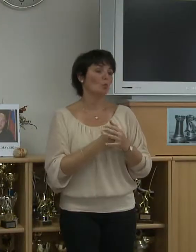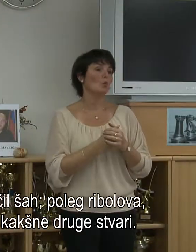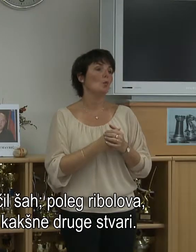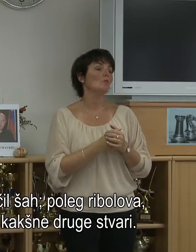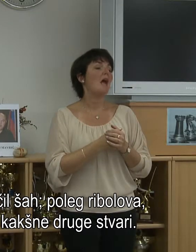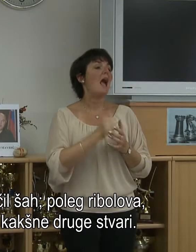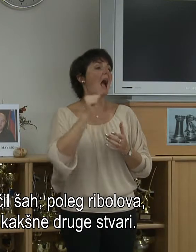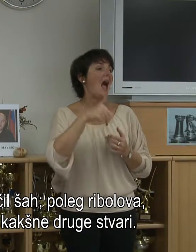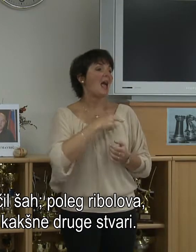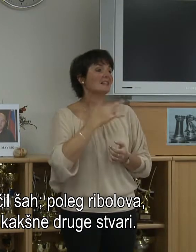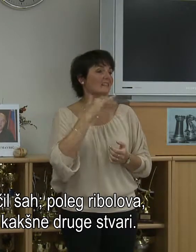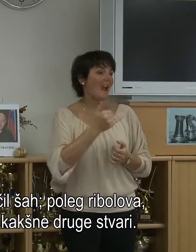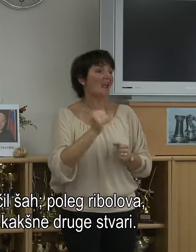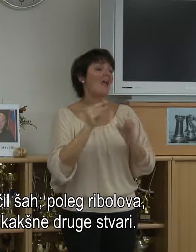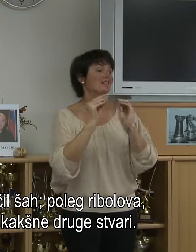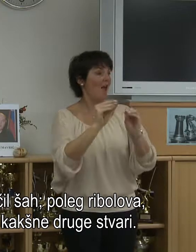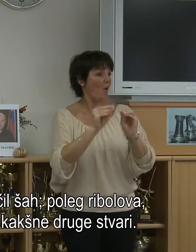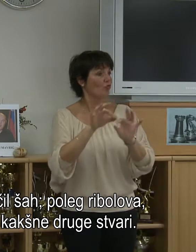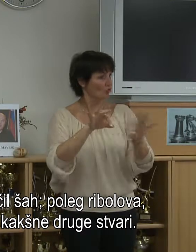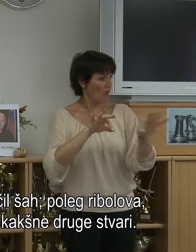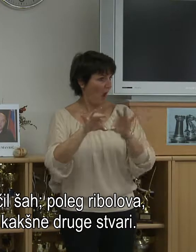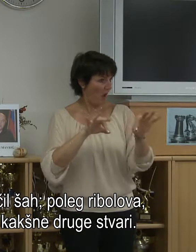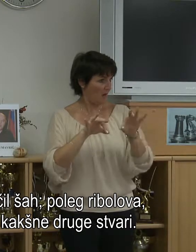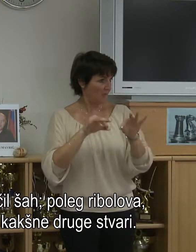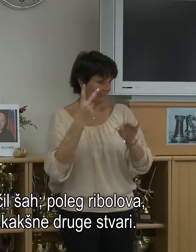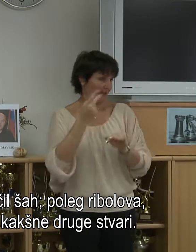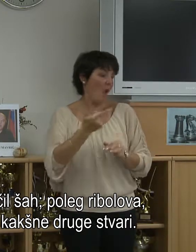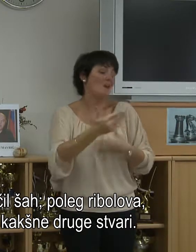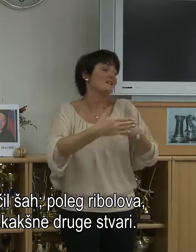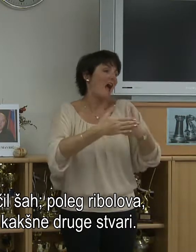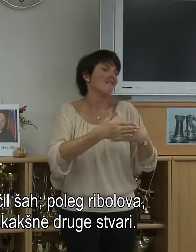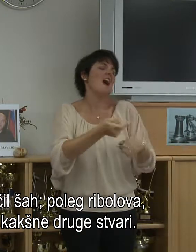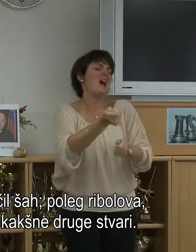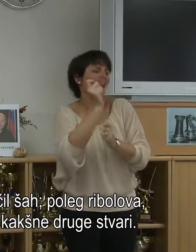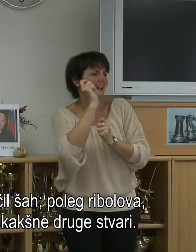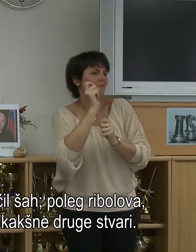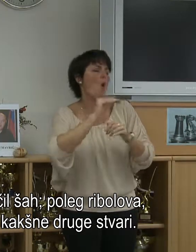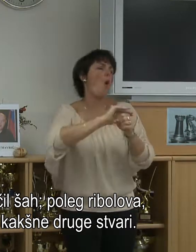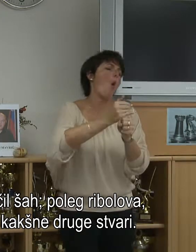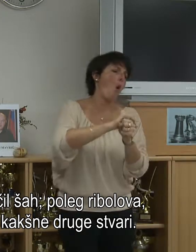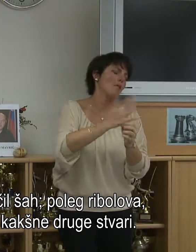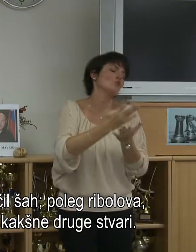Andrej me je naučil šah, poleg ribolova, pa še gobarjenja, pa še kakšne druge stvari.